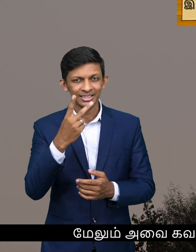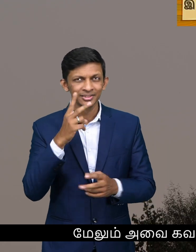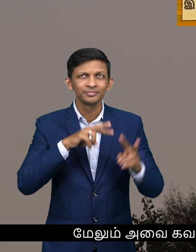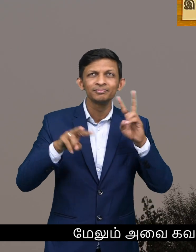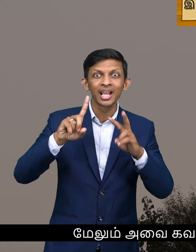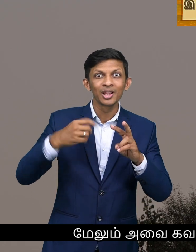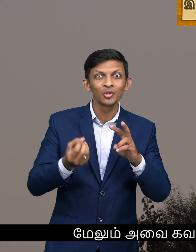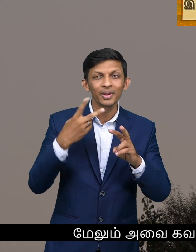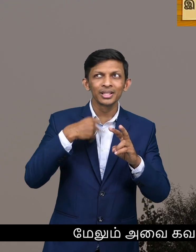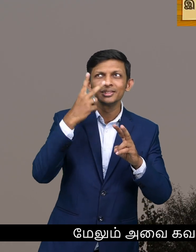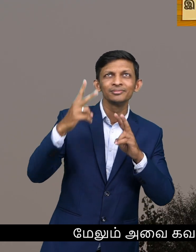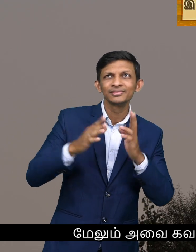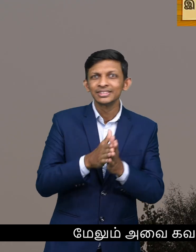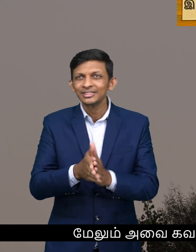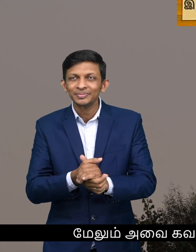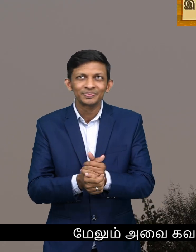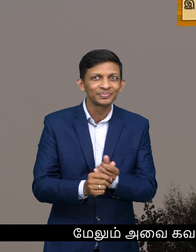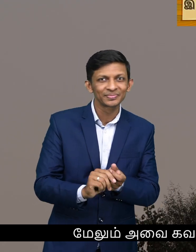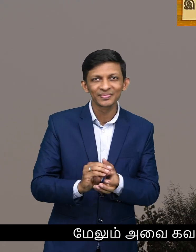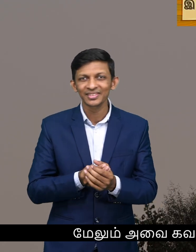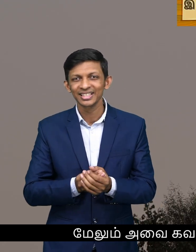கவனிக்க மிகவும் சுவாரஸ்யமானவை.